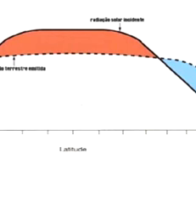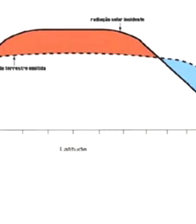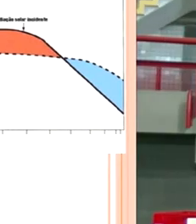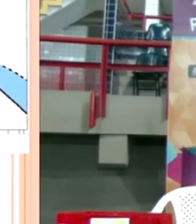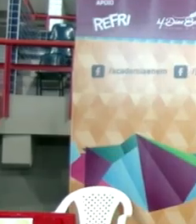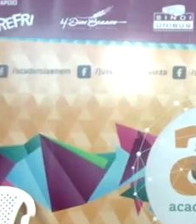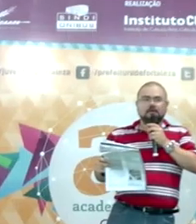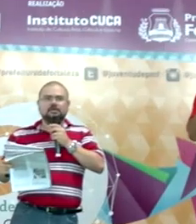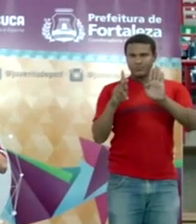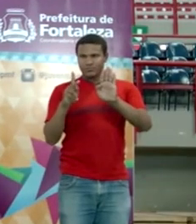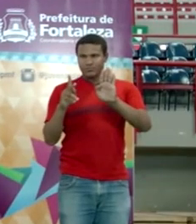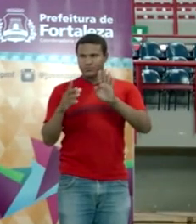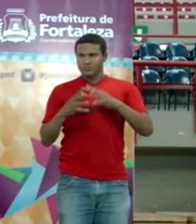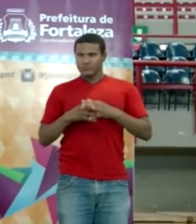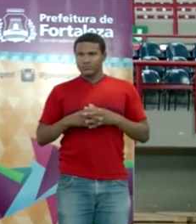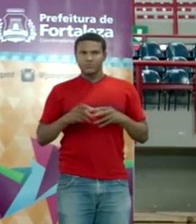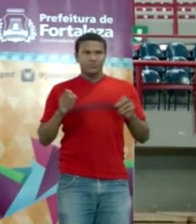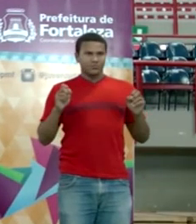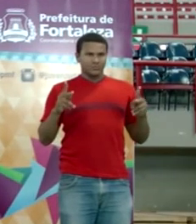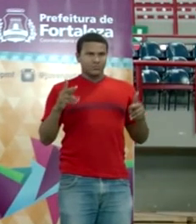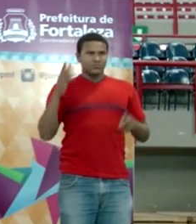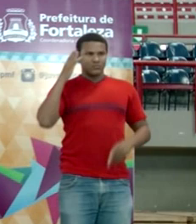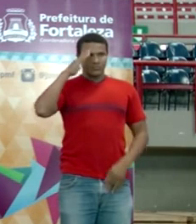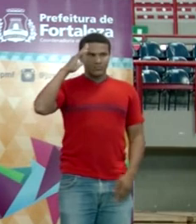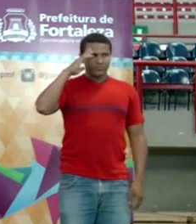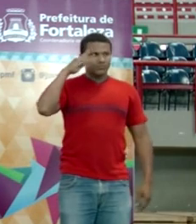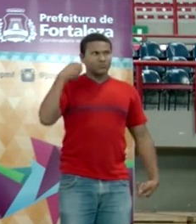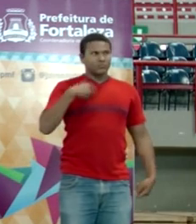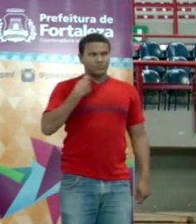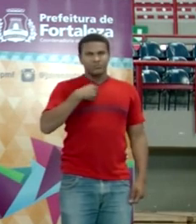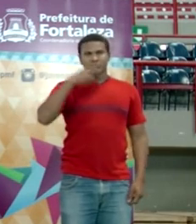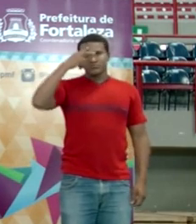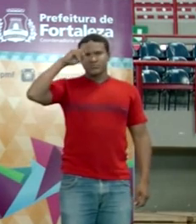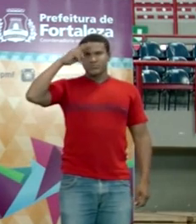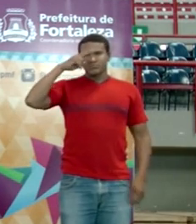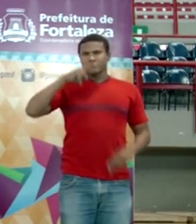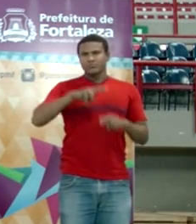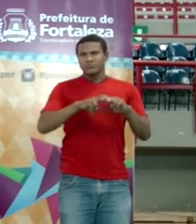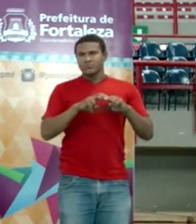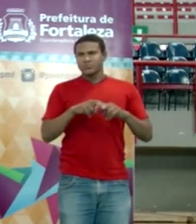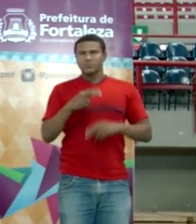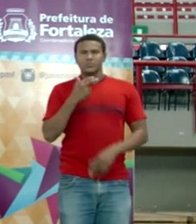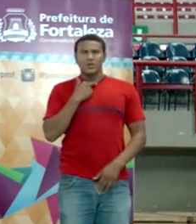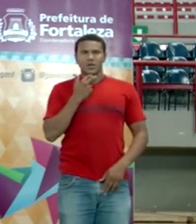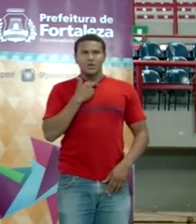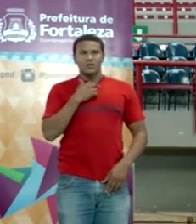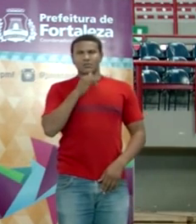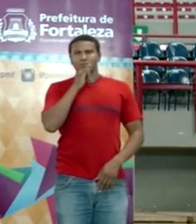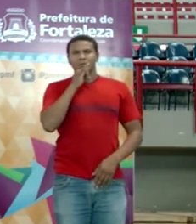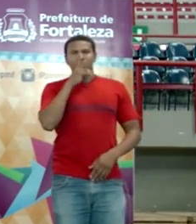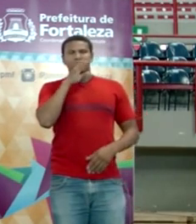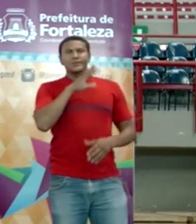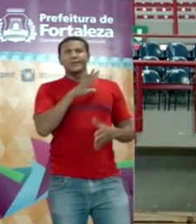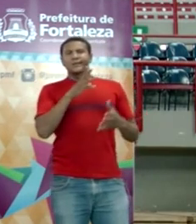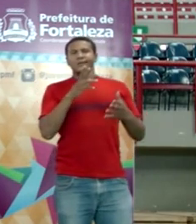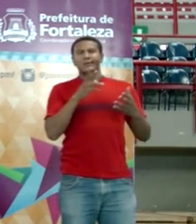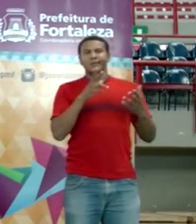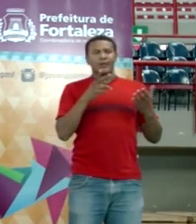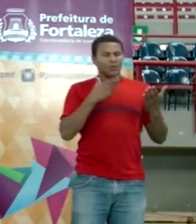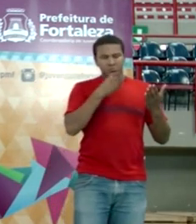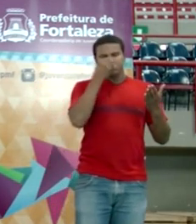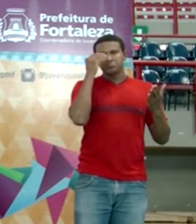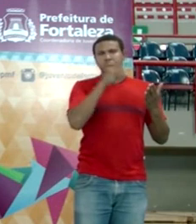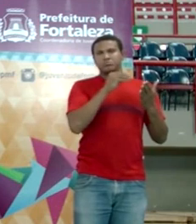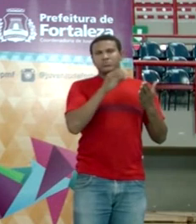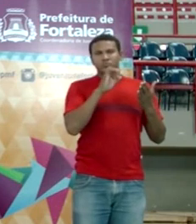latitude. Então eu me lembrei. Por isso que você não pode deixar de ler a questão. Nem que o texto seja aquele que